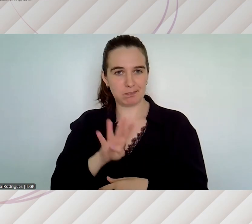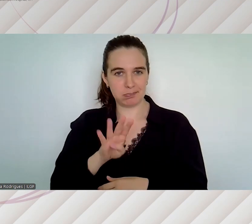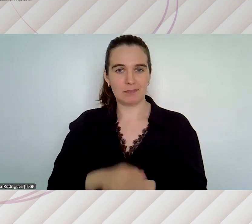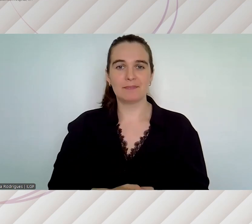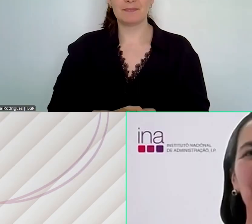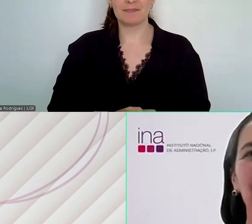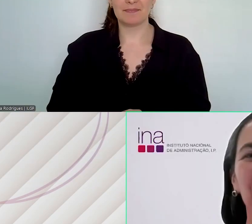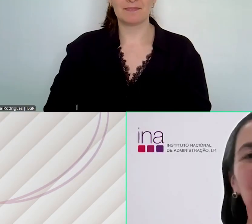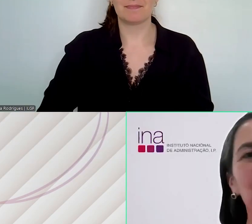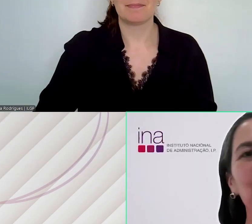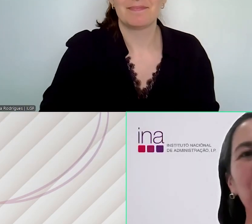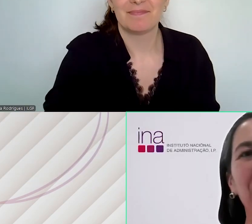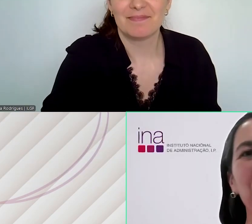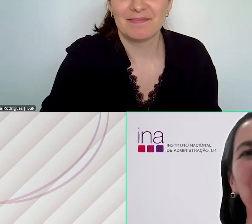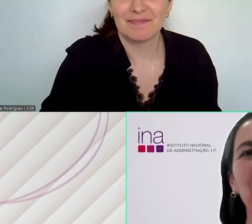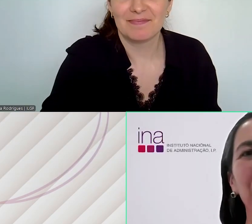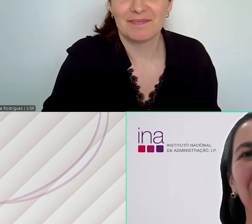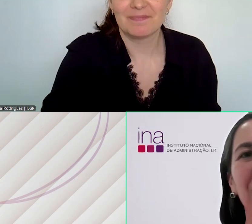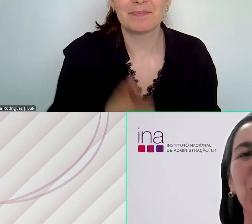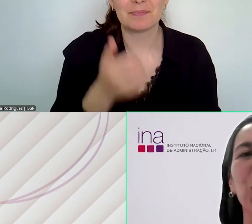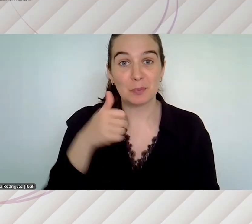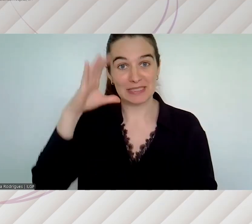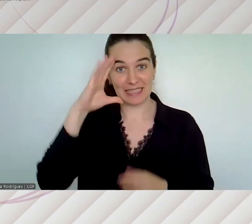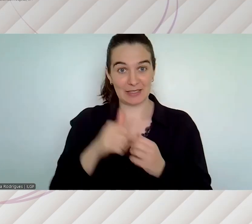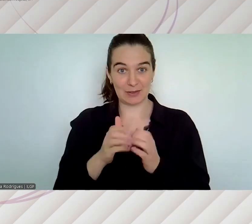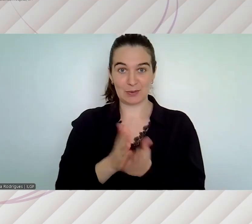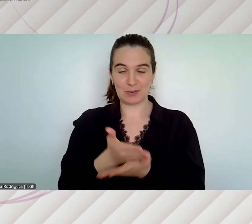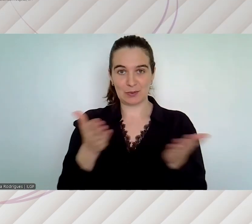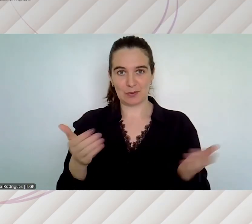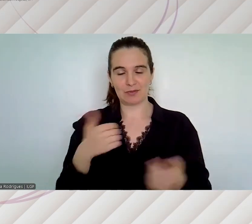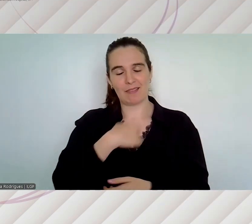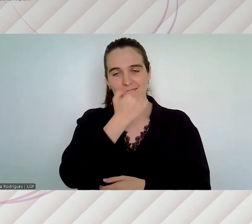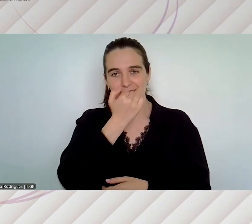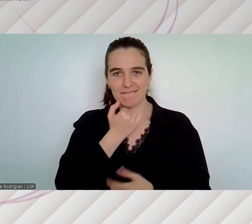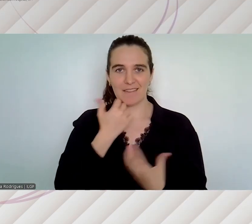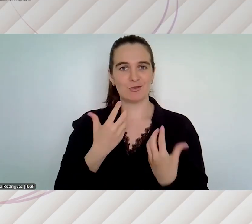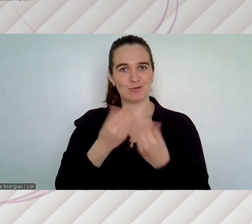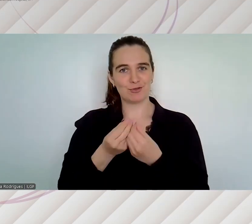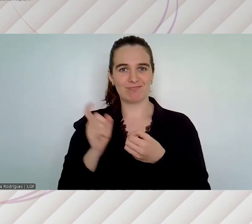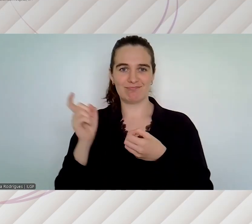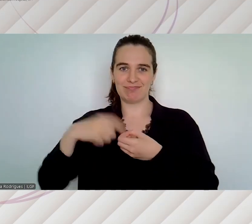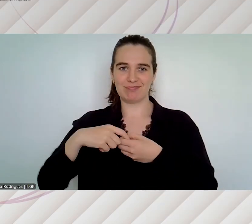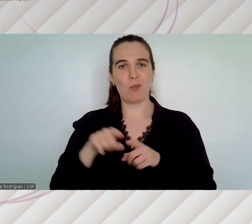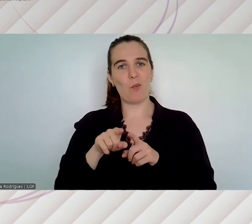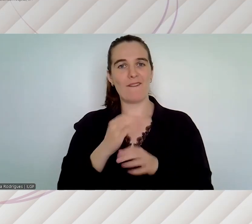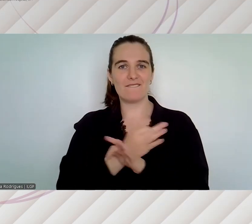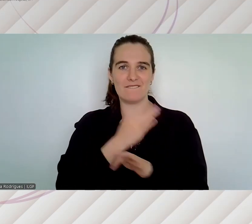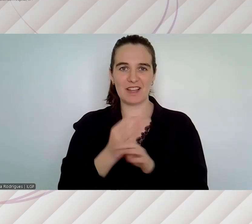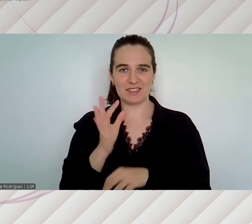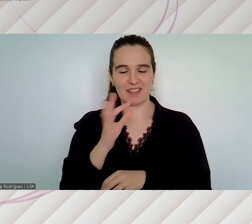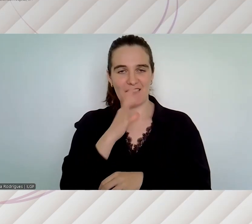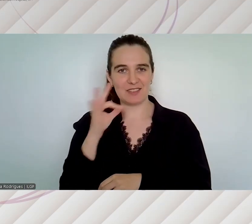Boa tarde a todas e a todos. É com enorme prazer que me junto a este momento de celebração do 46º aniversário do